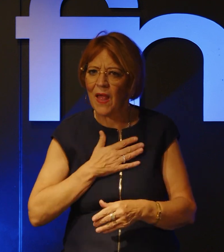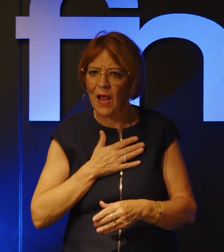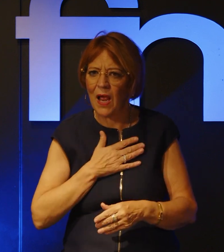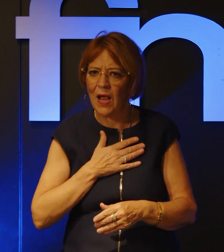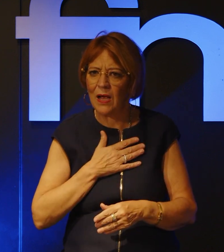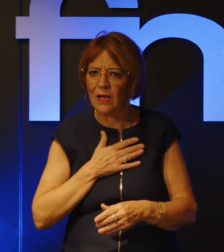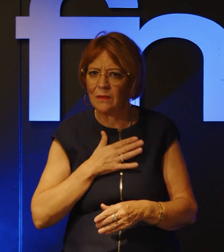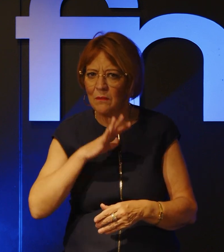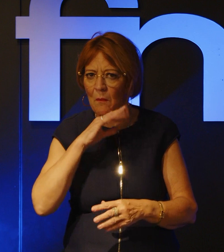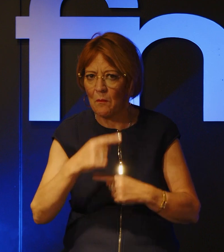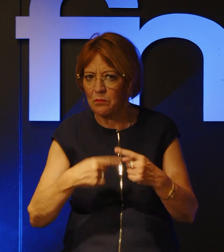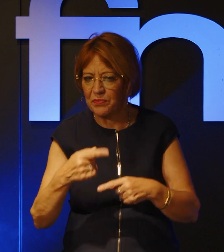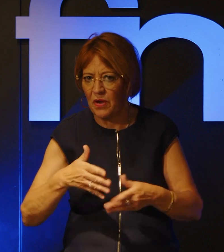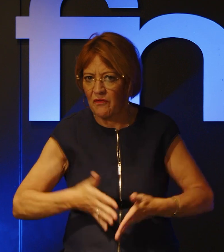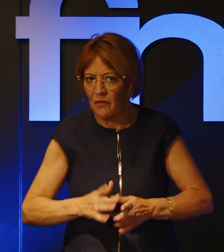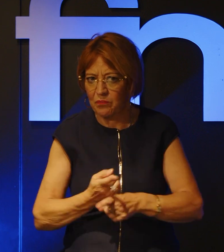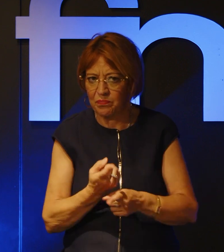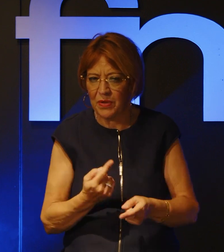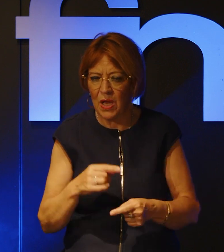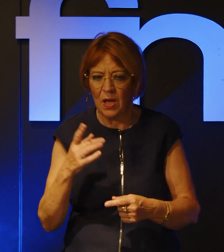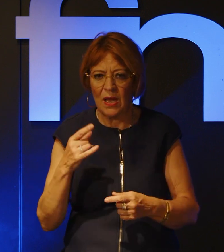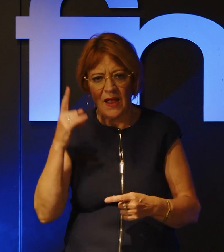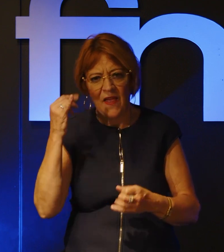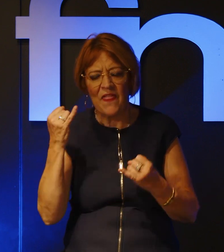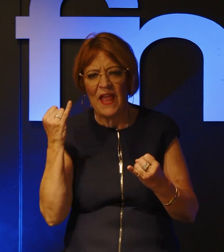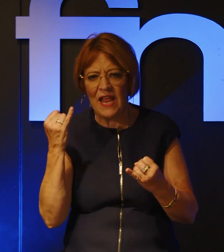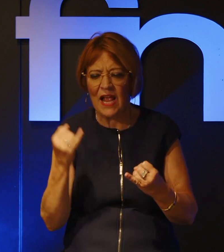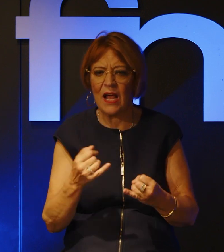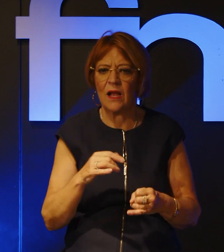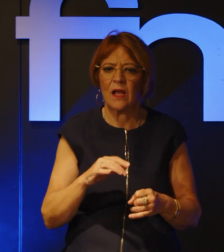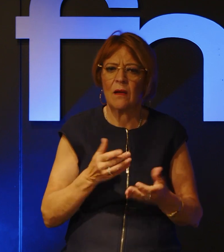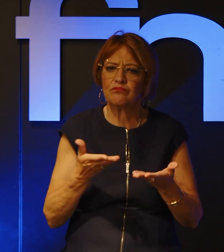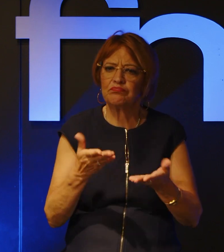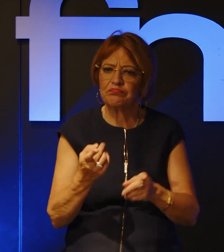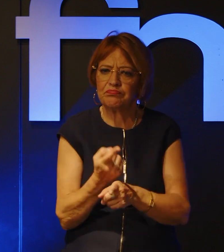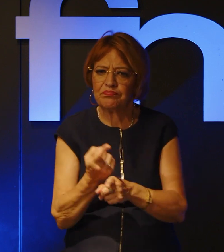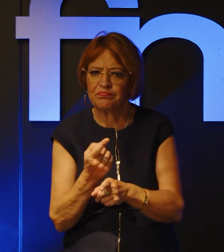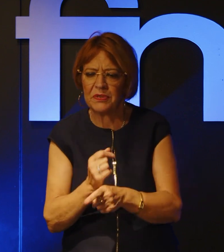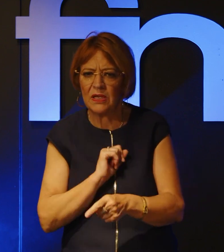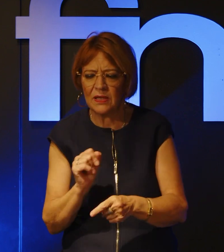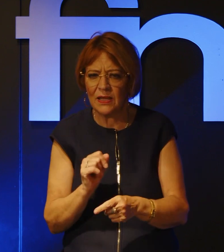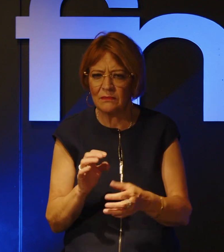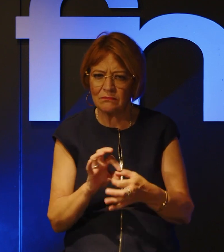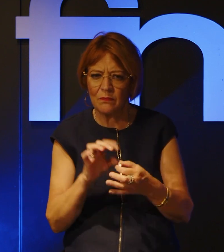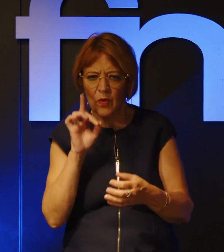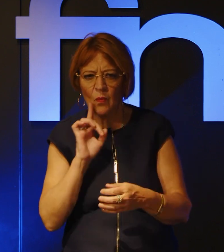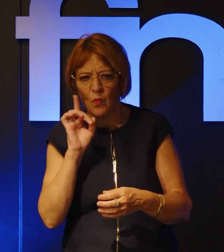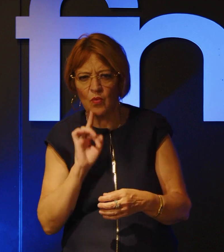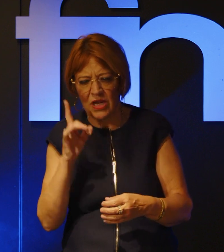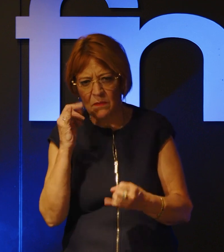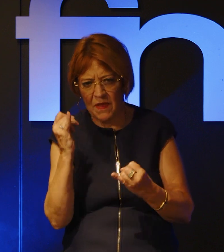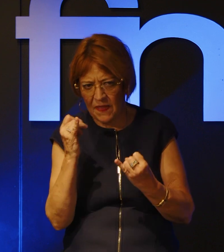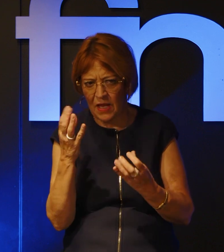reprodução eh e é muito engraçado como até a própria ideia de sororidade não é portanto da colaboração e da complicidade entre mulheres é uma ideia